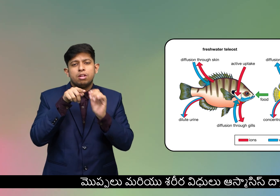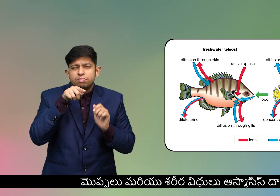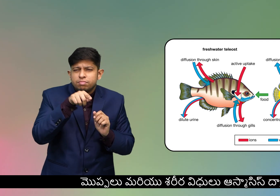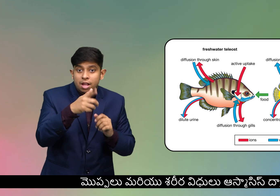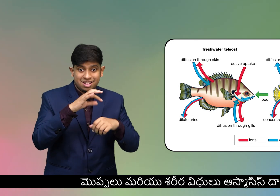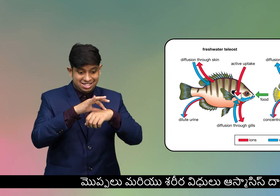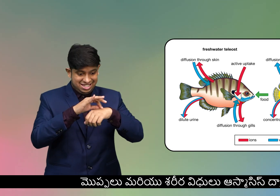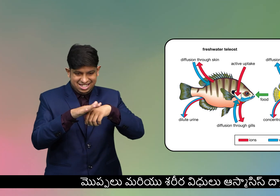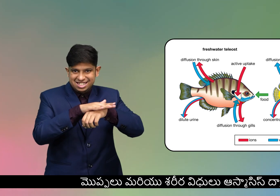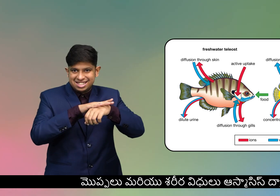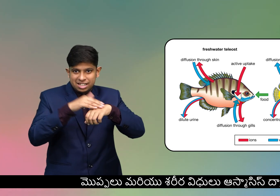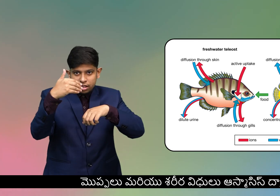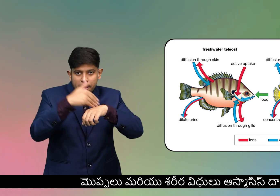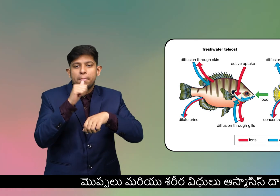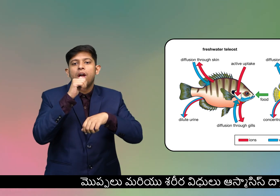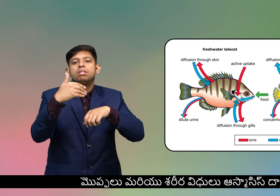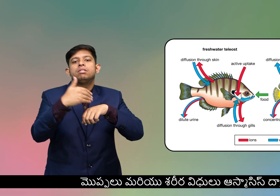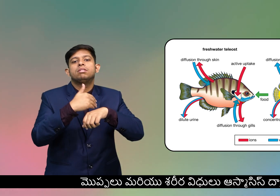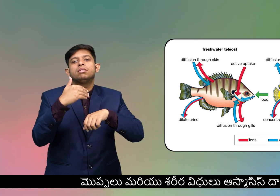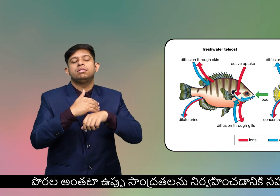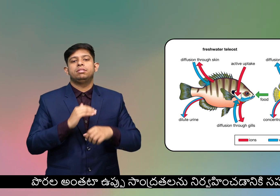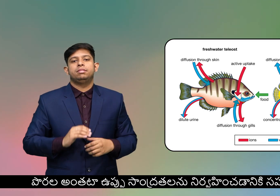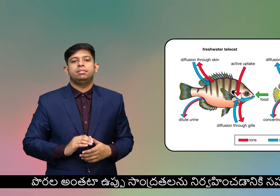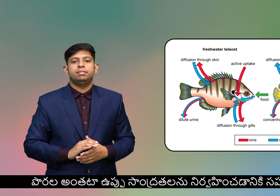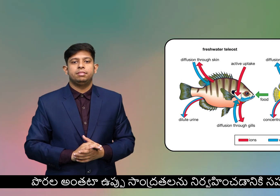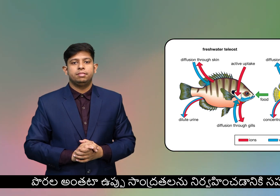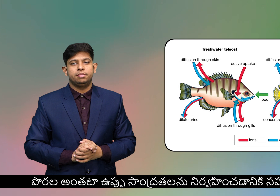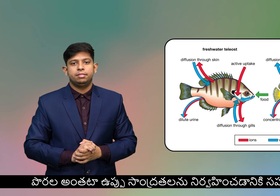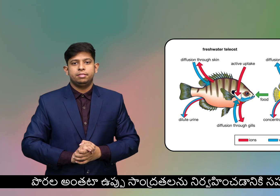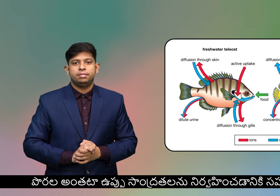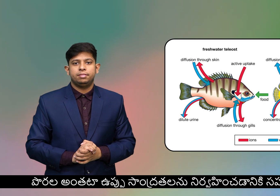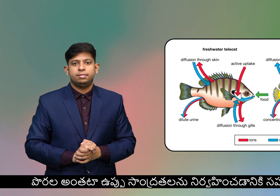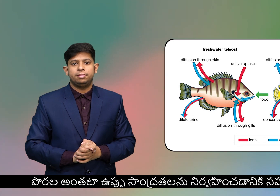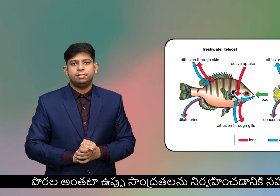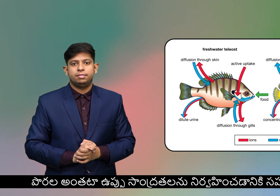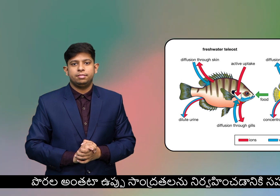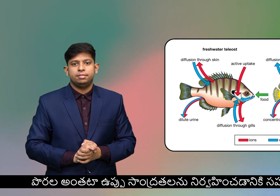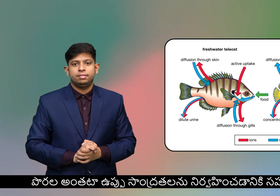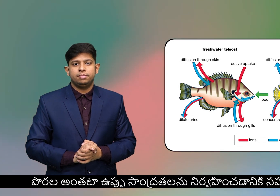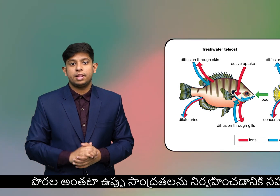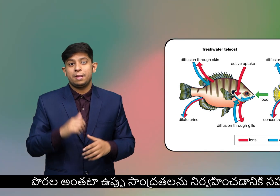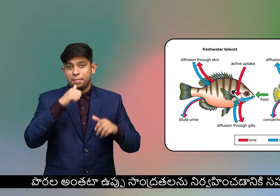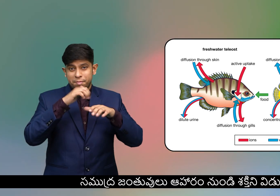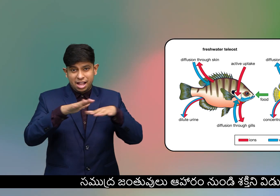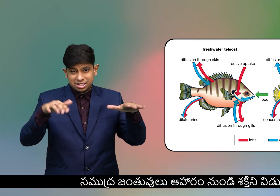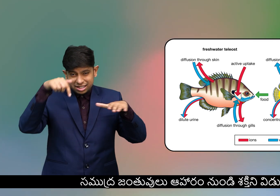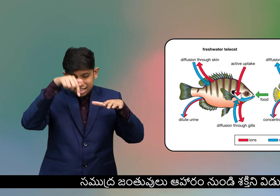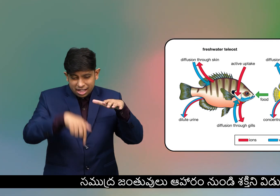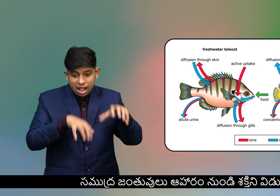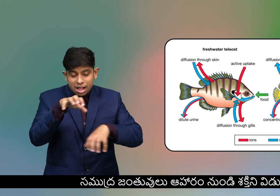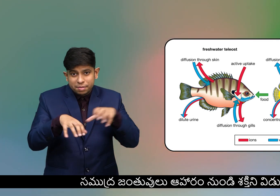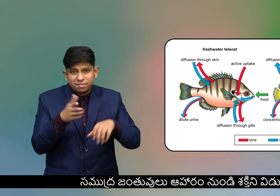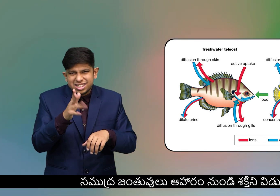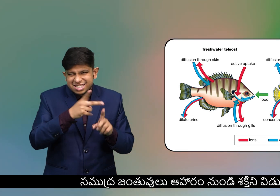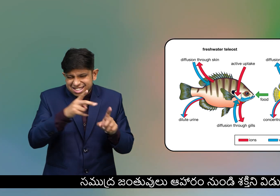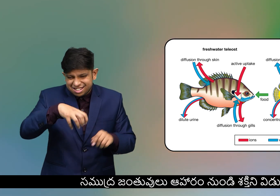మొప్పలు మరియు శరీర విధులు ఆస్మాసిస్ ద్వారా పొరలంతటా ఉప్పు సాంద్రతలను నిర్వహించడానికి సహాయపడతాయి. సముద్ర